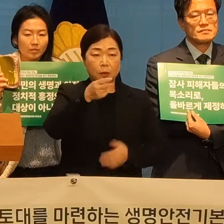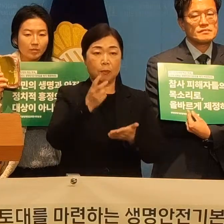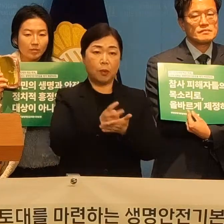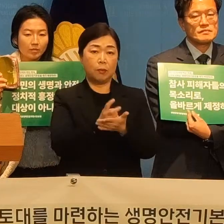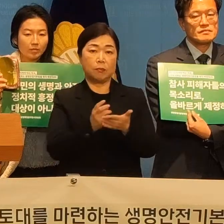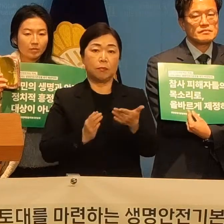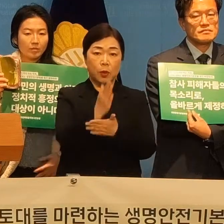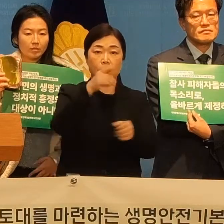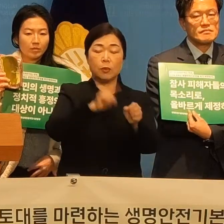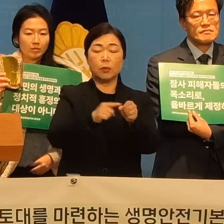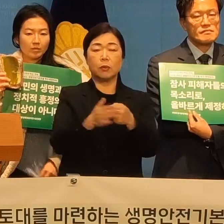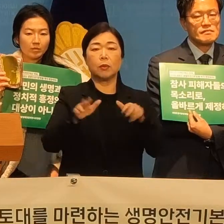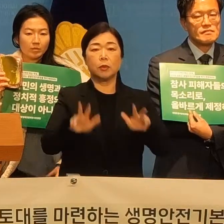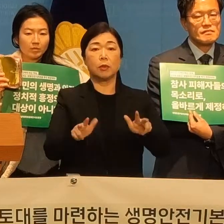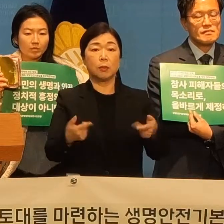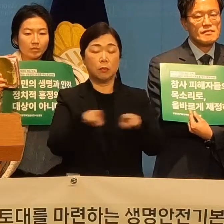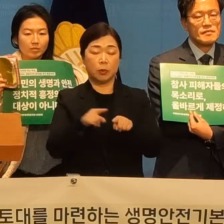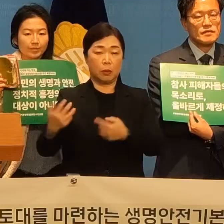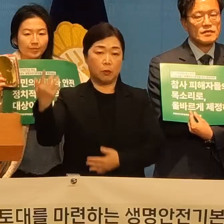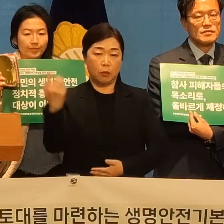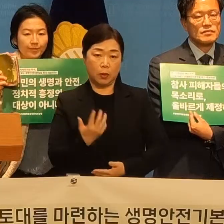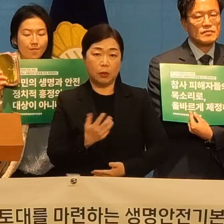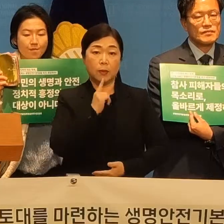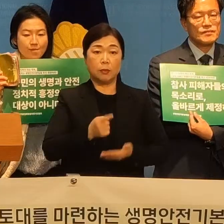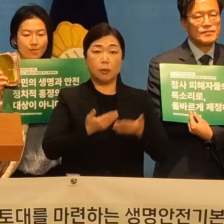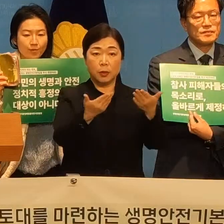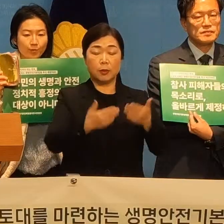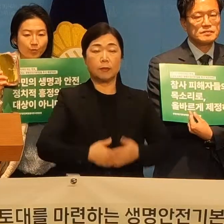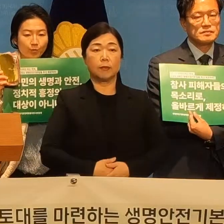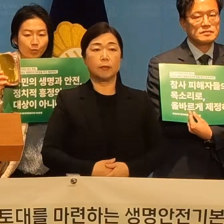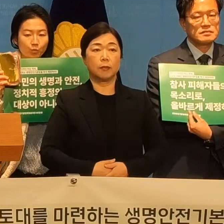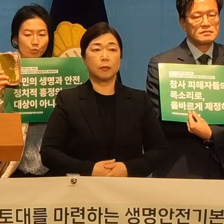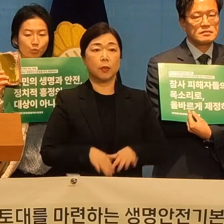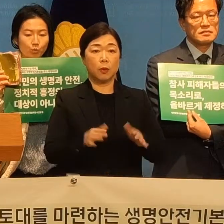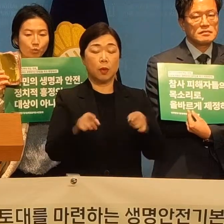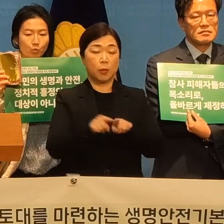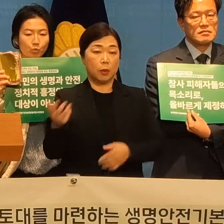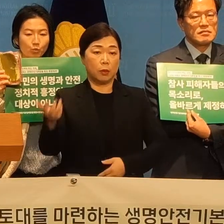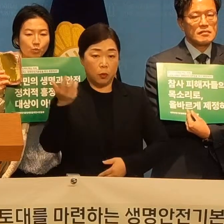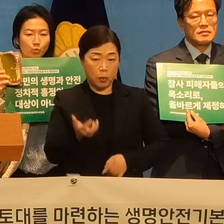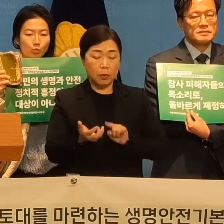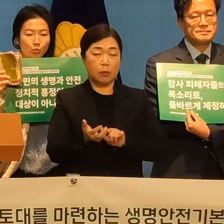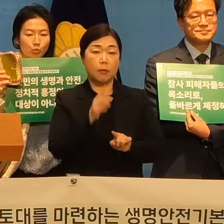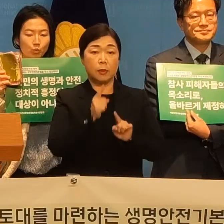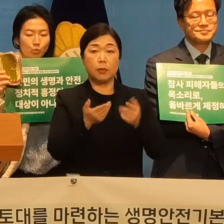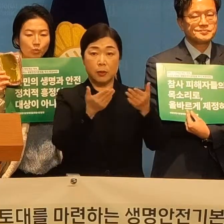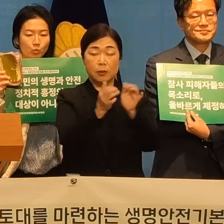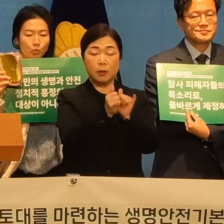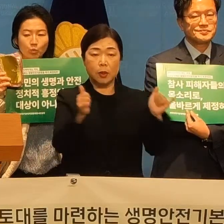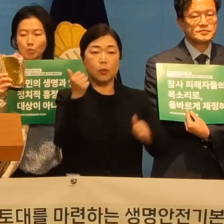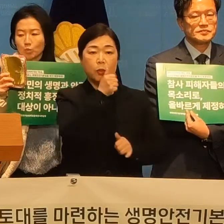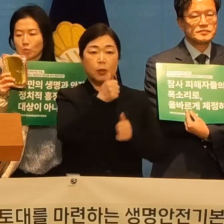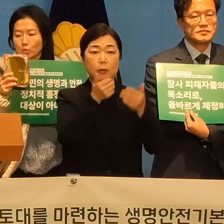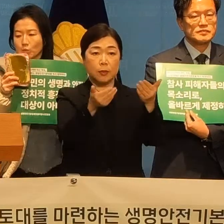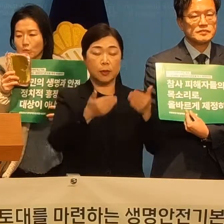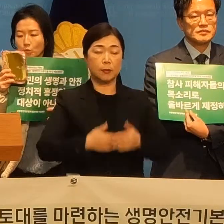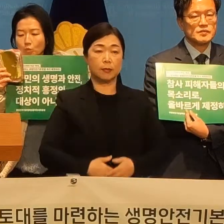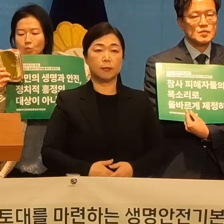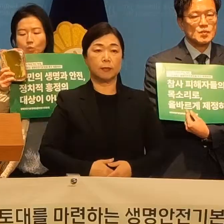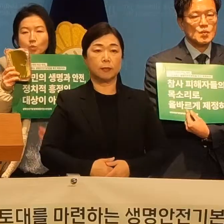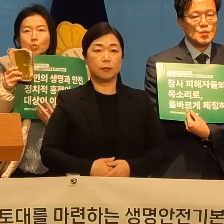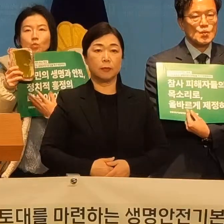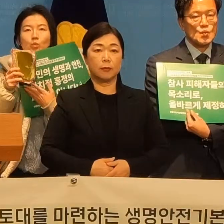위해서 오늘 기자회견을 하도록 하겠습니다. 오늘 기자회견에 함께 하신 분들을 먼저 소개하도록 하겠습니다.